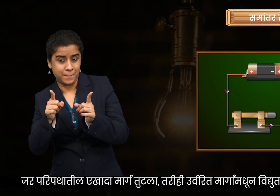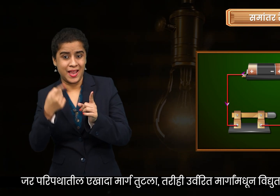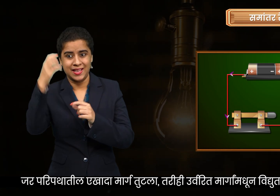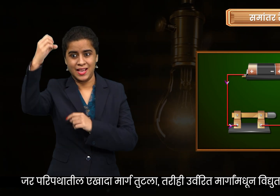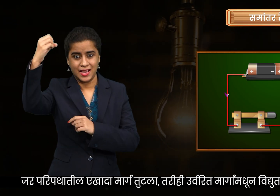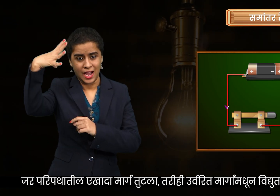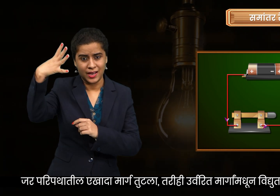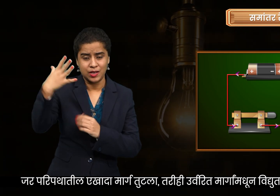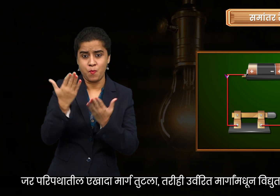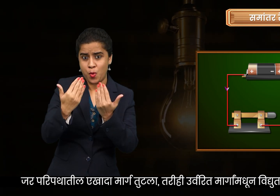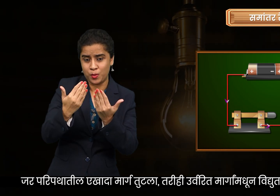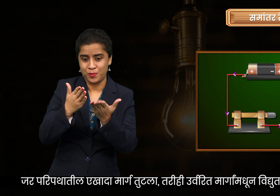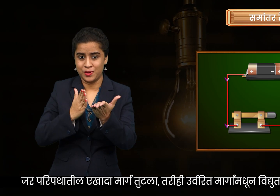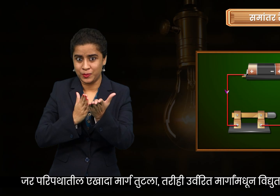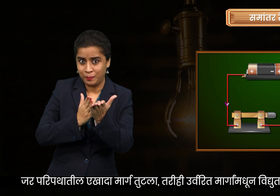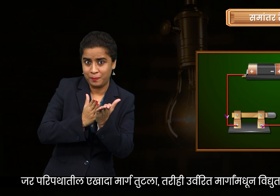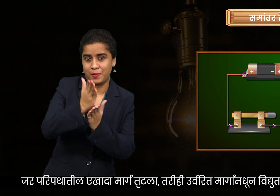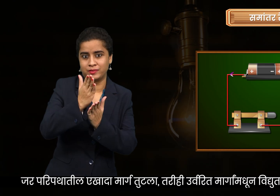राहतो.